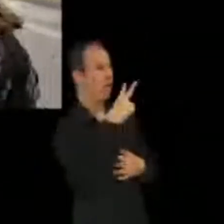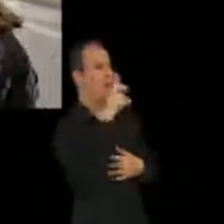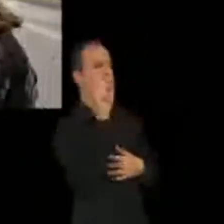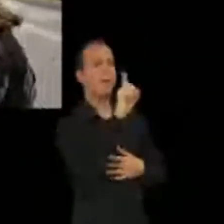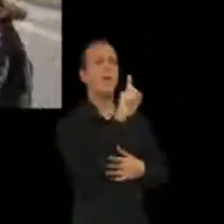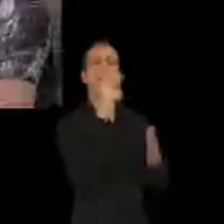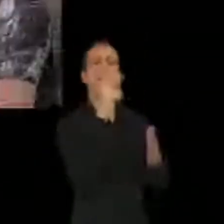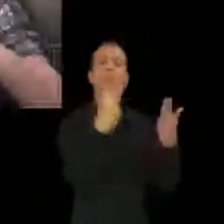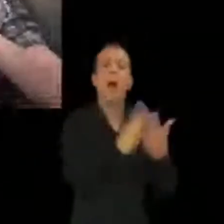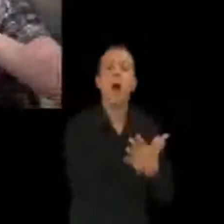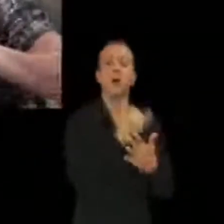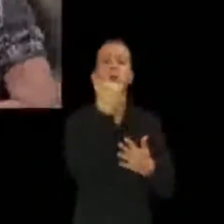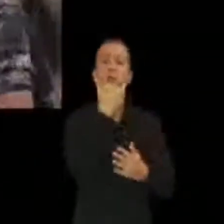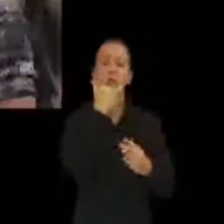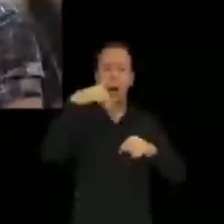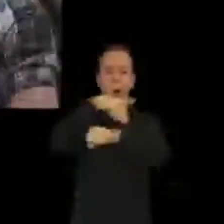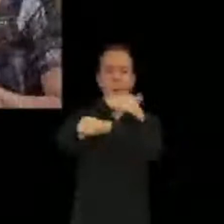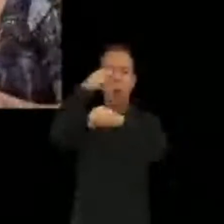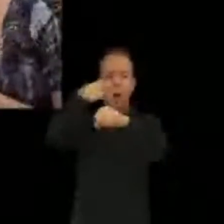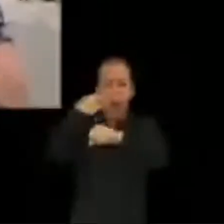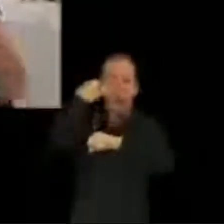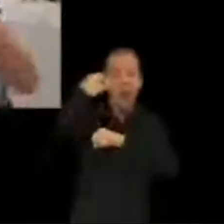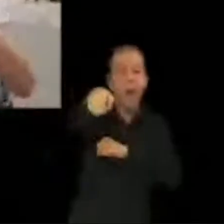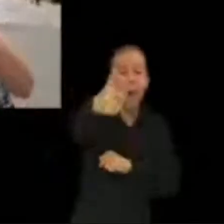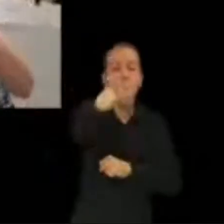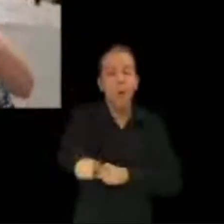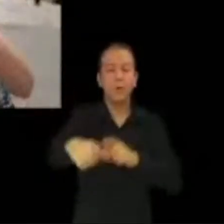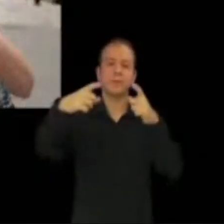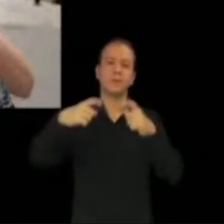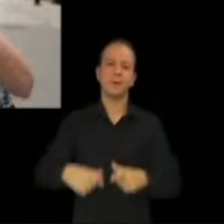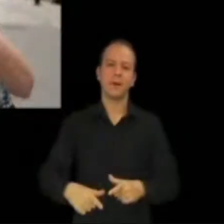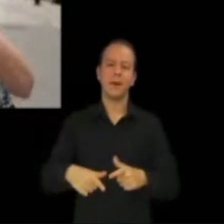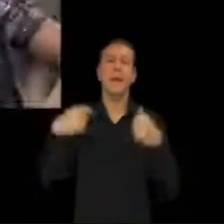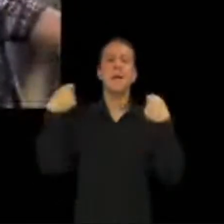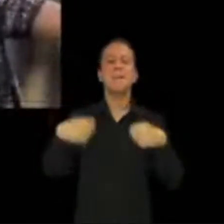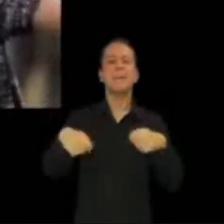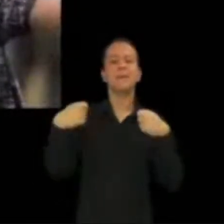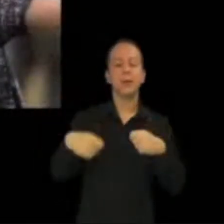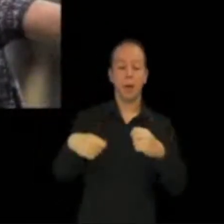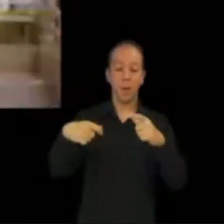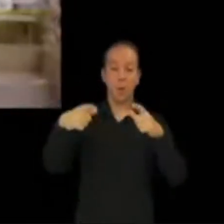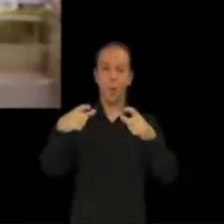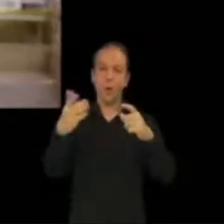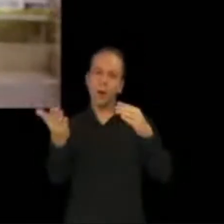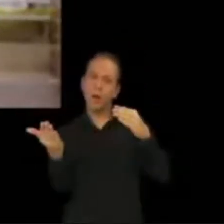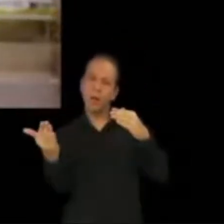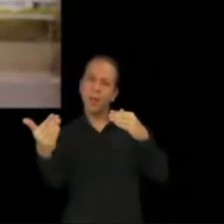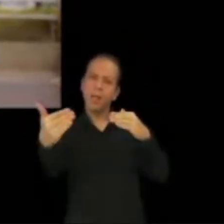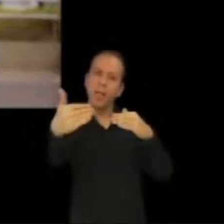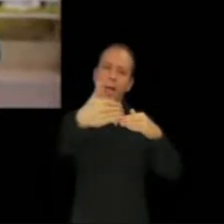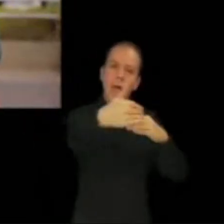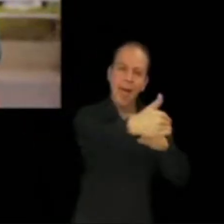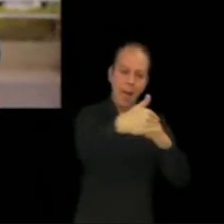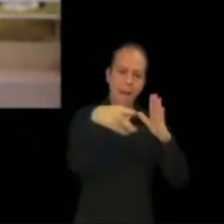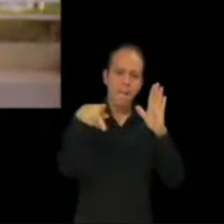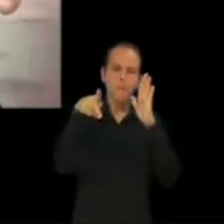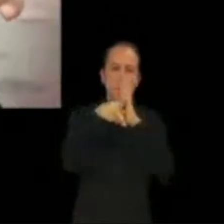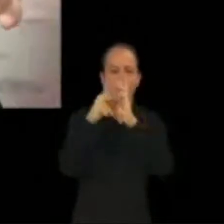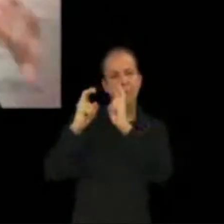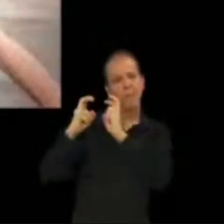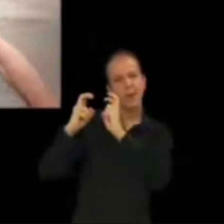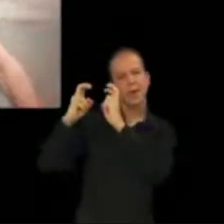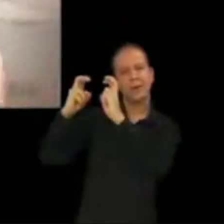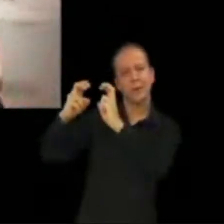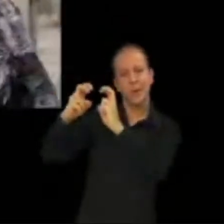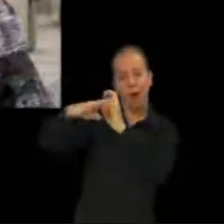tava virada pra lá? Aponta pros lados. Se você quiser atravessar, é pra lá. Aponta de novo. Você tem que pegar, contornar aqui a casinha do